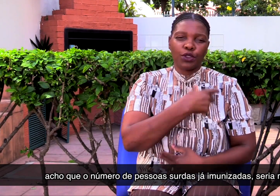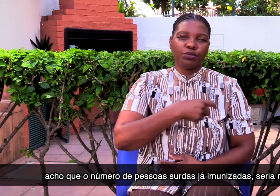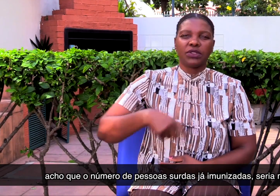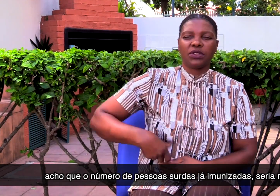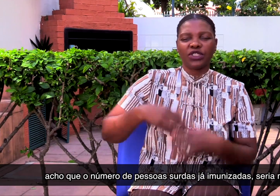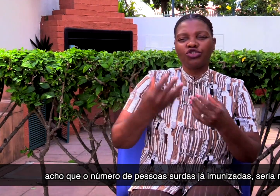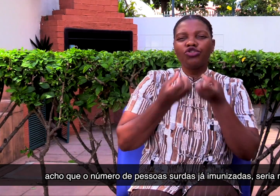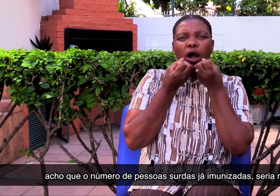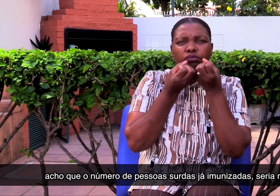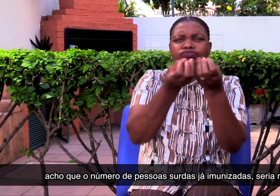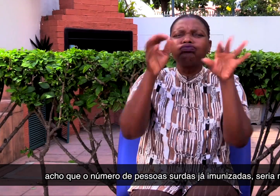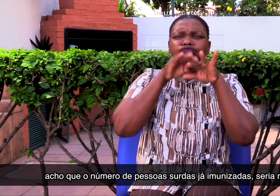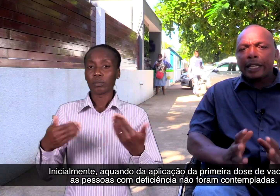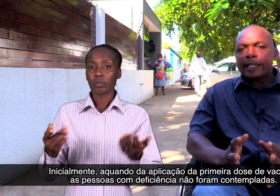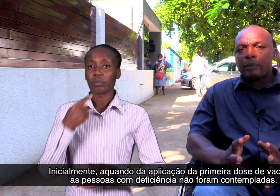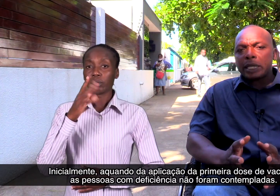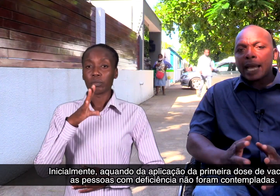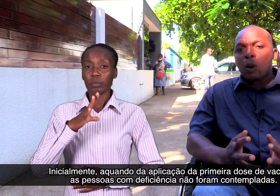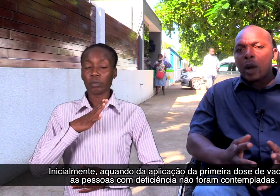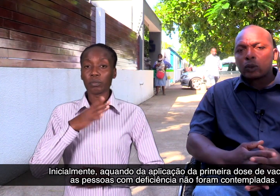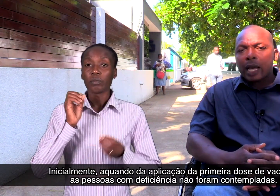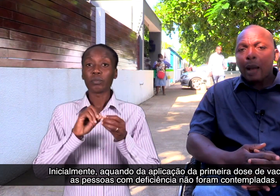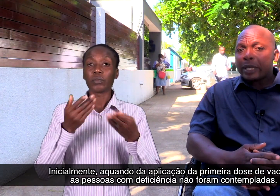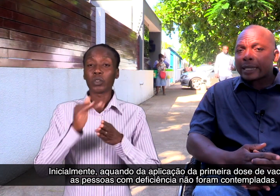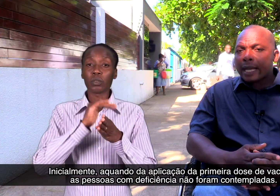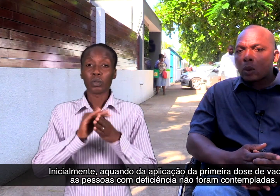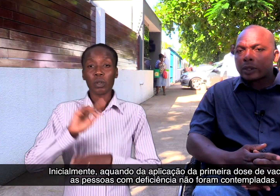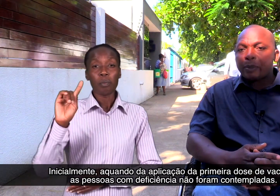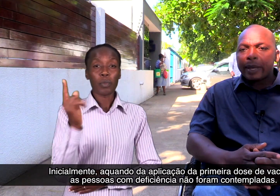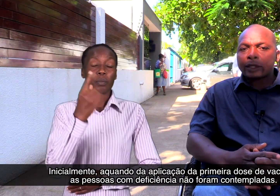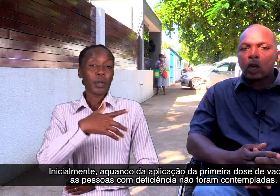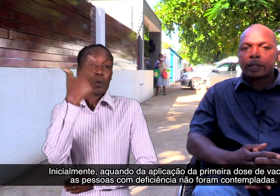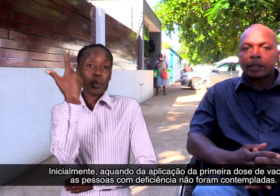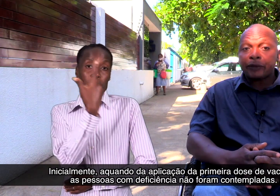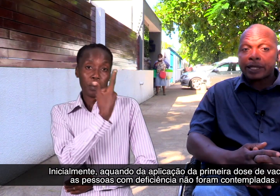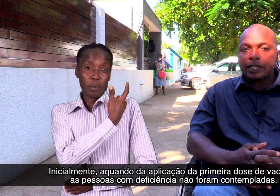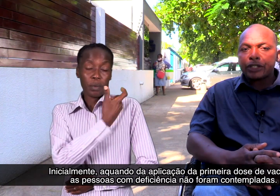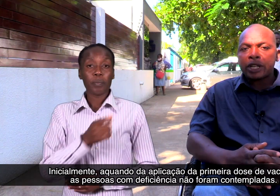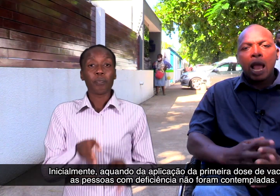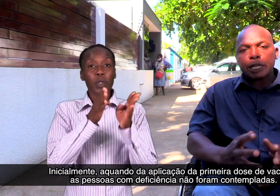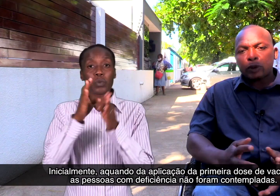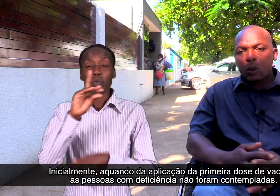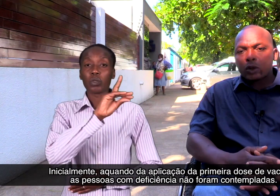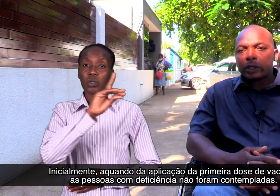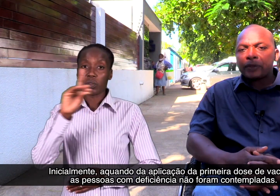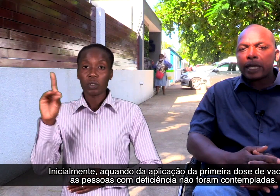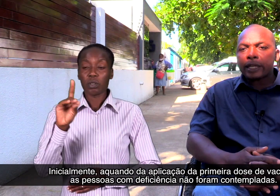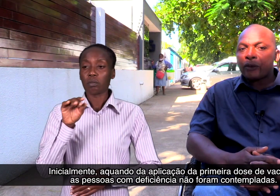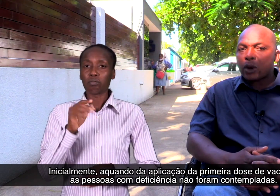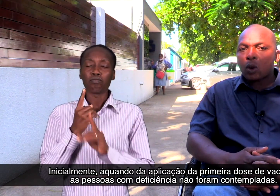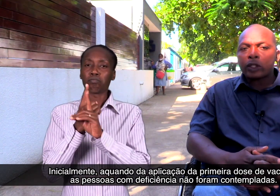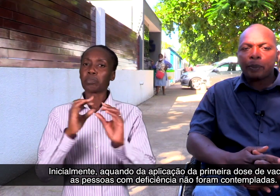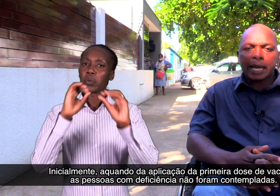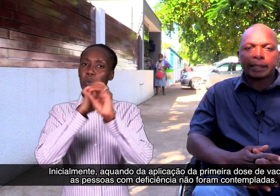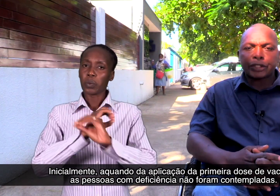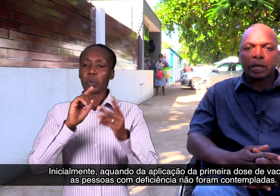para fazer a vacinação. Inicialmente, quando da aplicação da primeira dose de vacinas, as pessoas com deficiência não